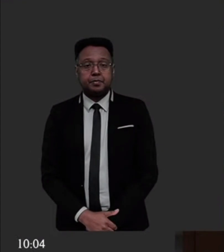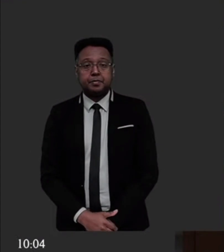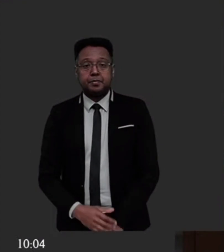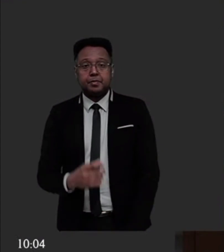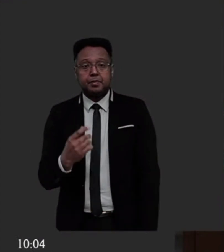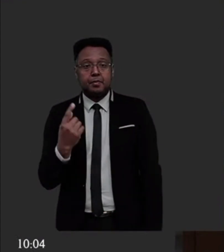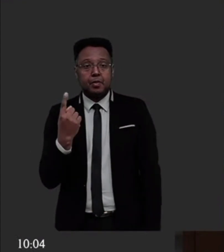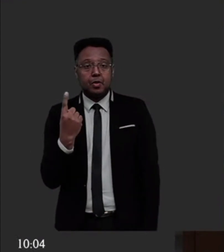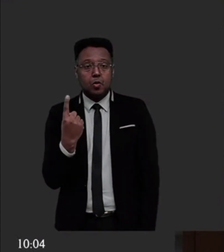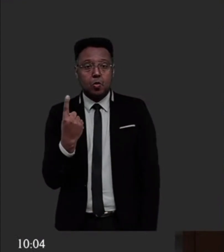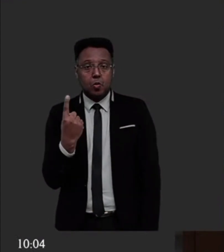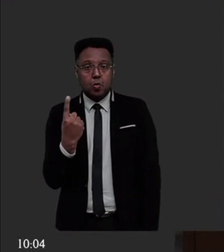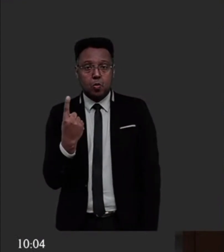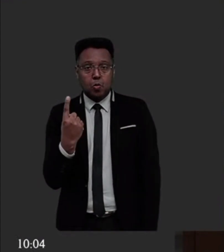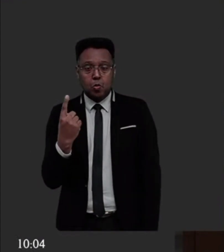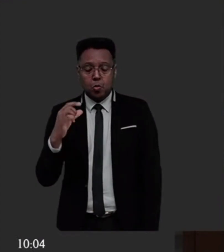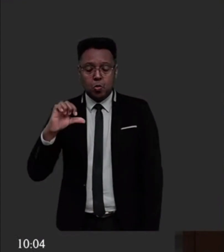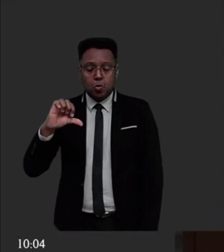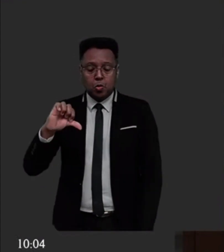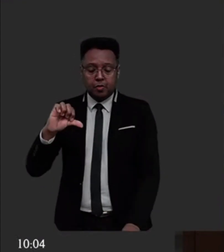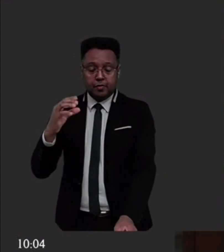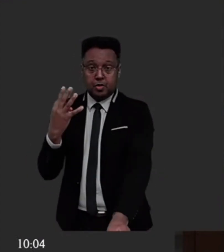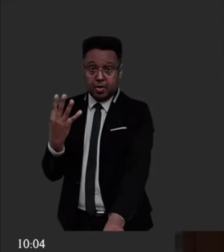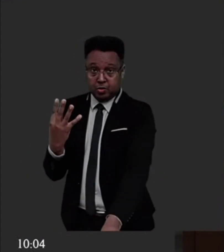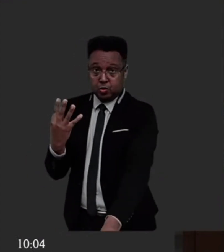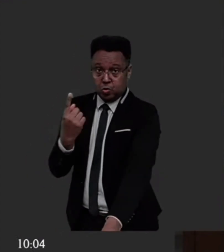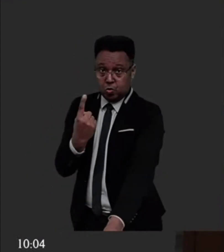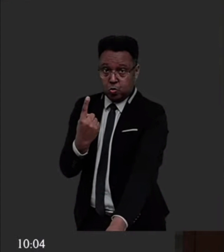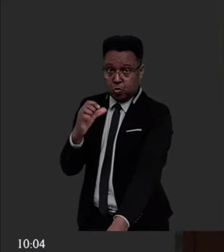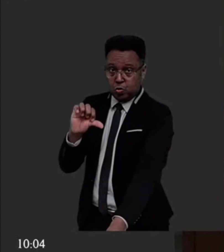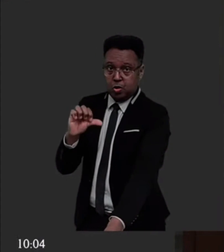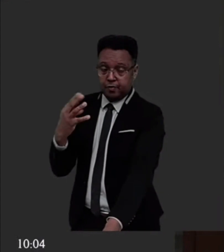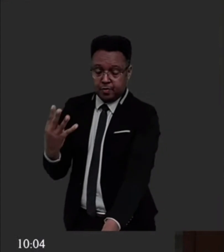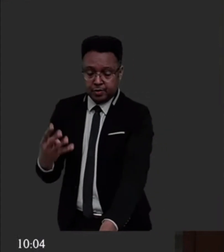194. Chamou primeiro ali. 194,